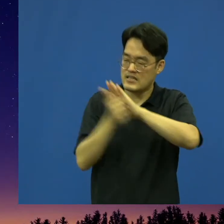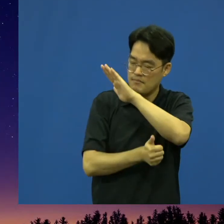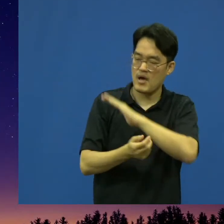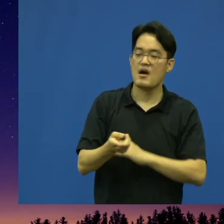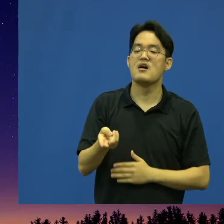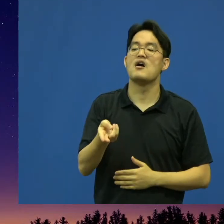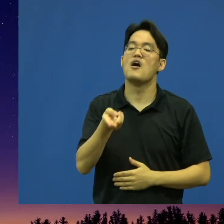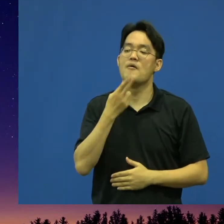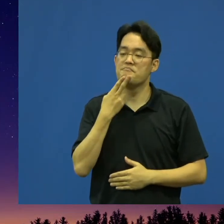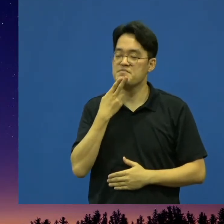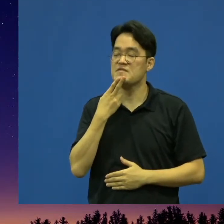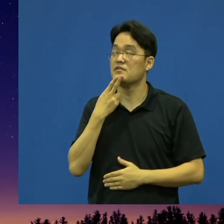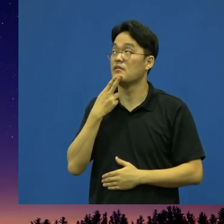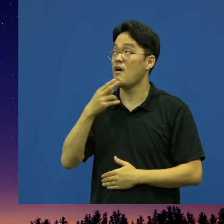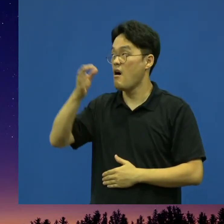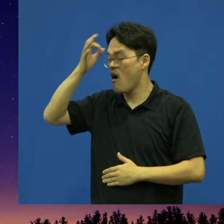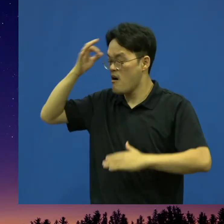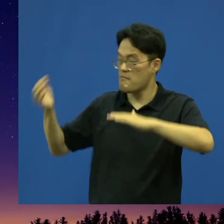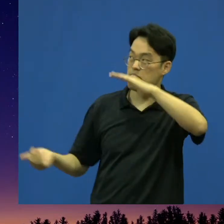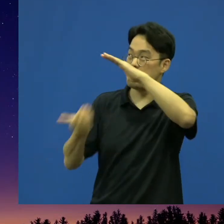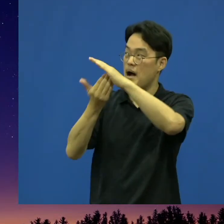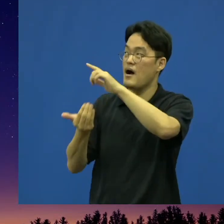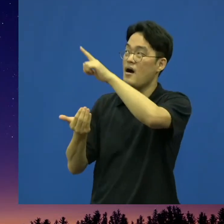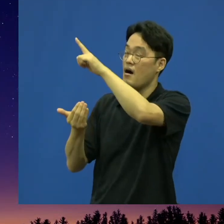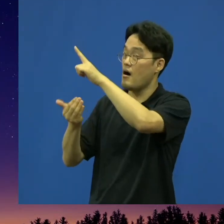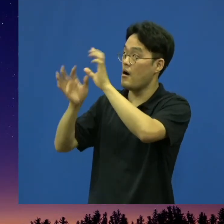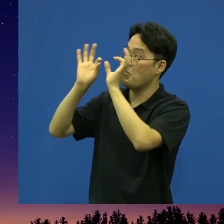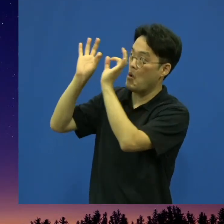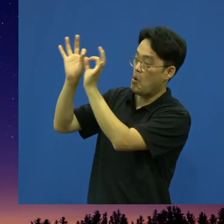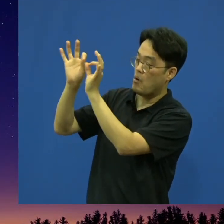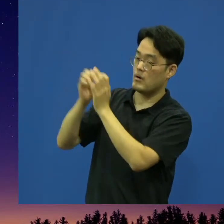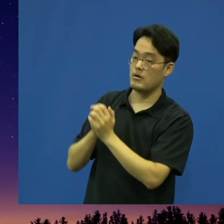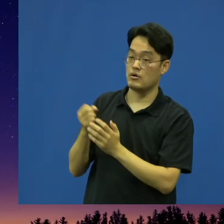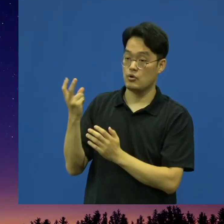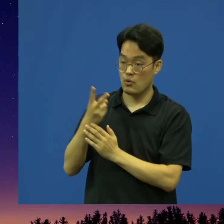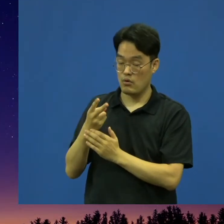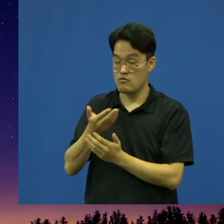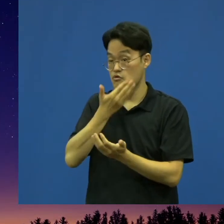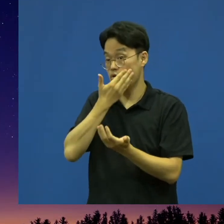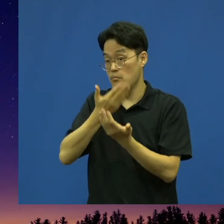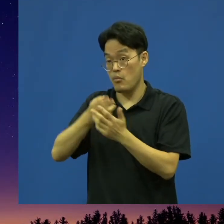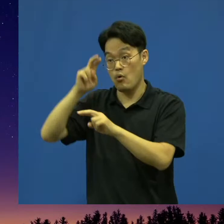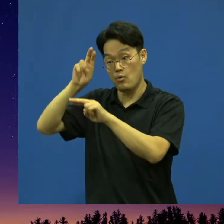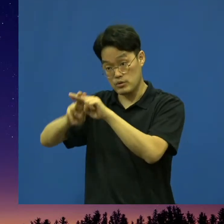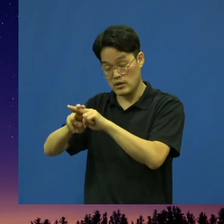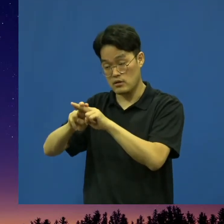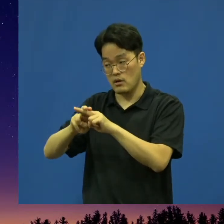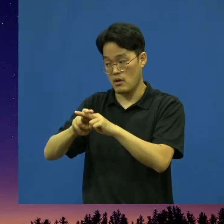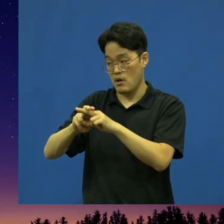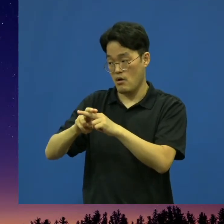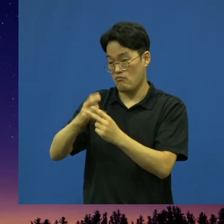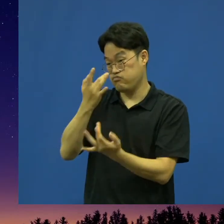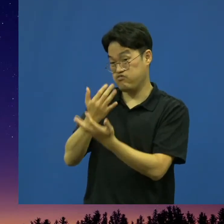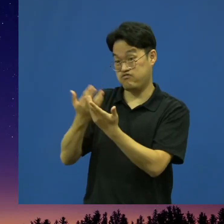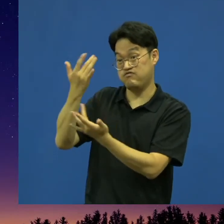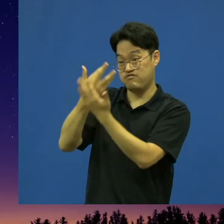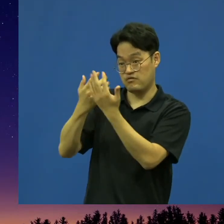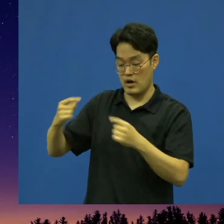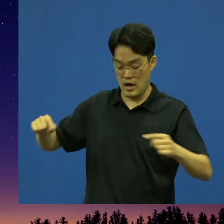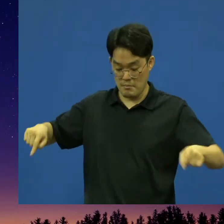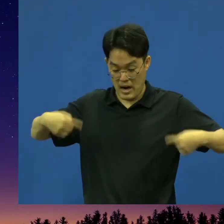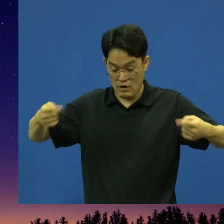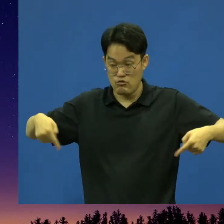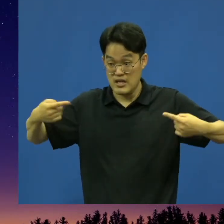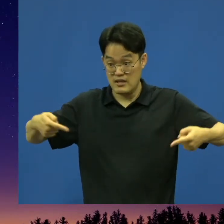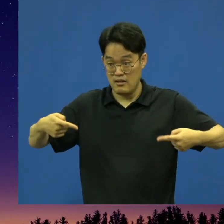그분은 계시다는 거예요. 여러분, 또 하나 더 봐요. 그 보좌는 불꽃이요 그의 바퀴는 타오르는